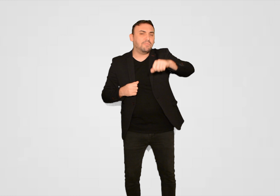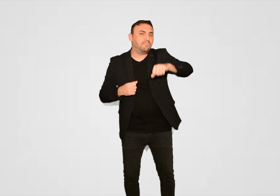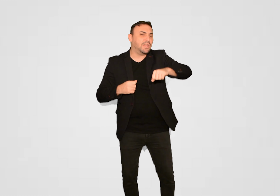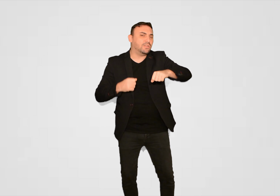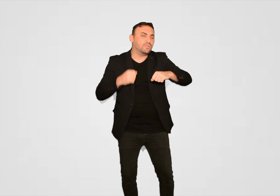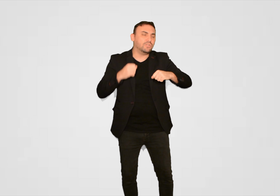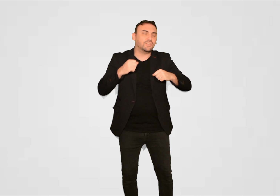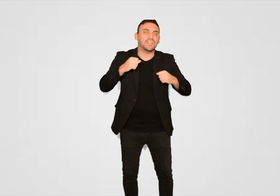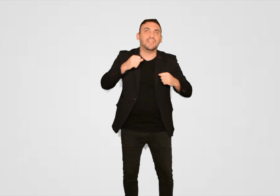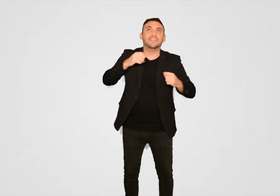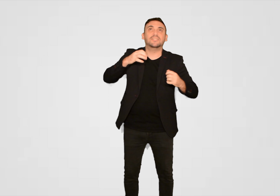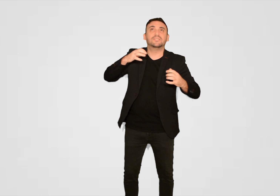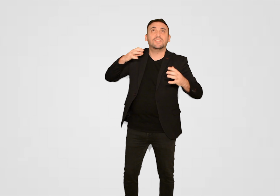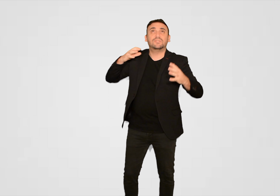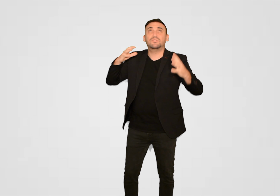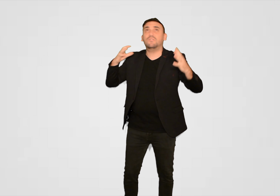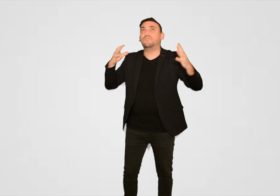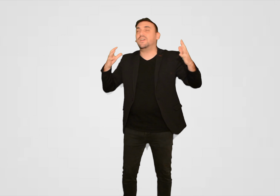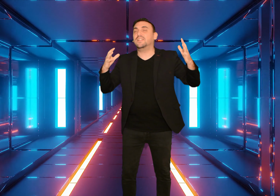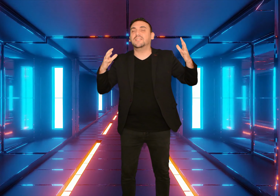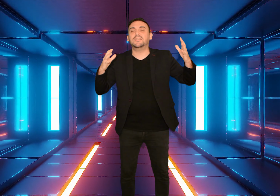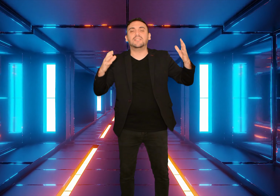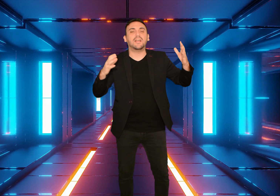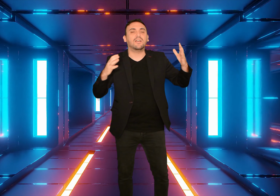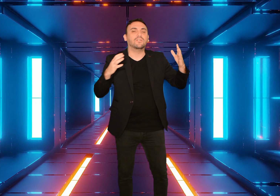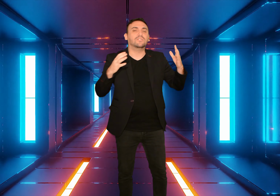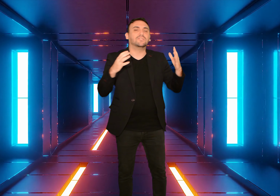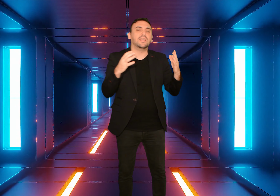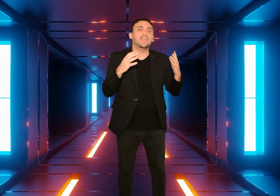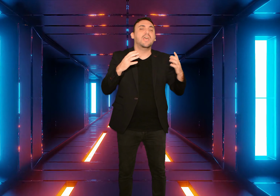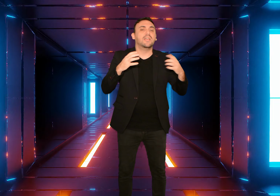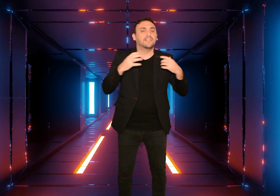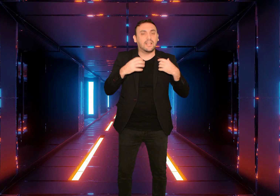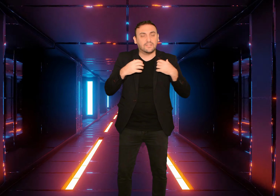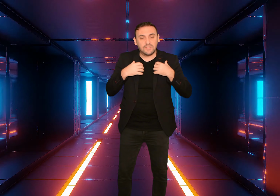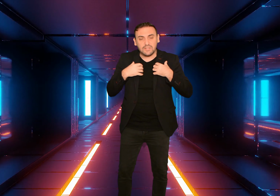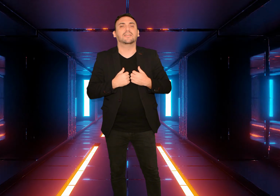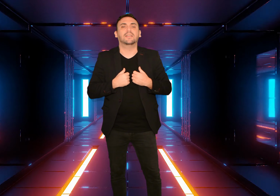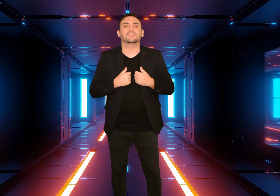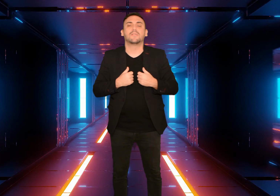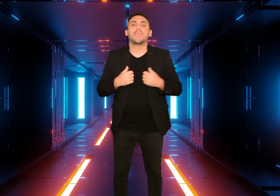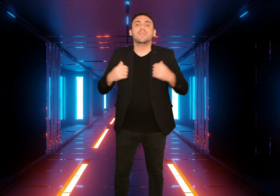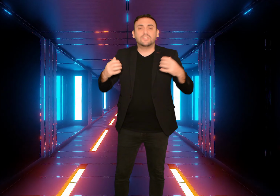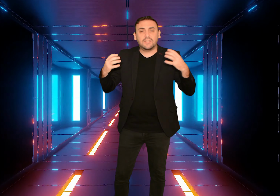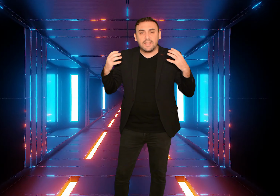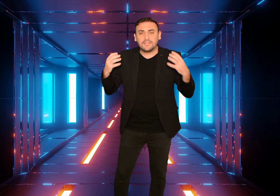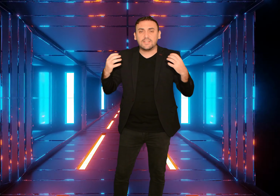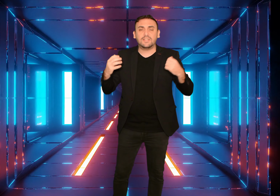pentru ce să-ți dupăr din dragoste De-azi încolo viața vreau să-mi-o trăiesc Și de ce și